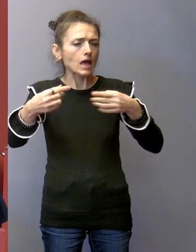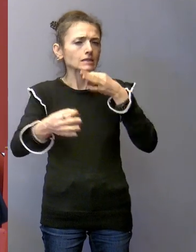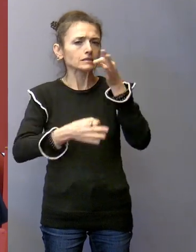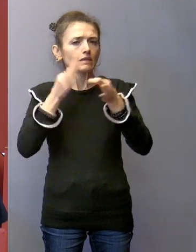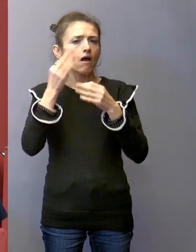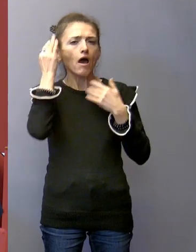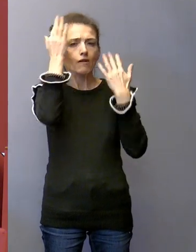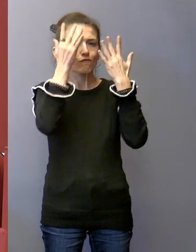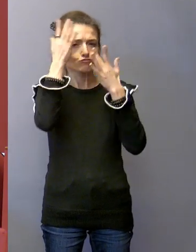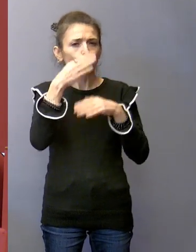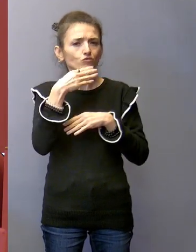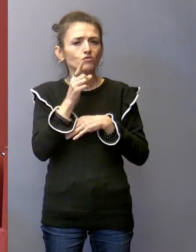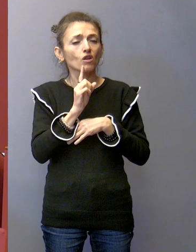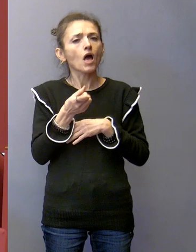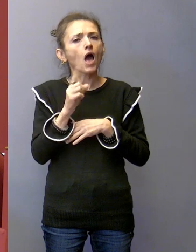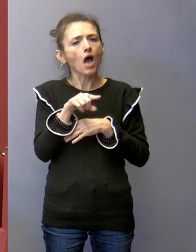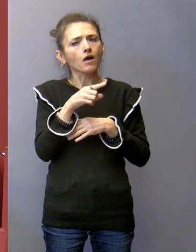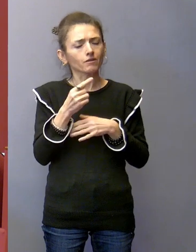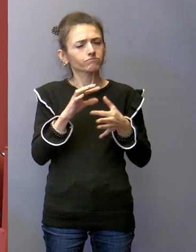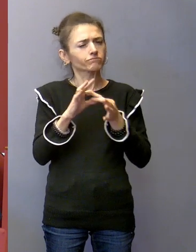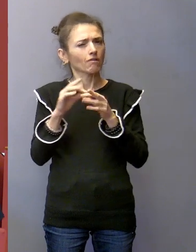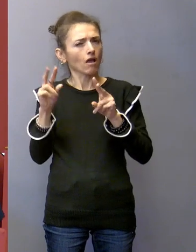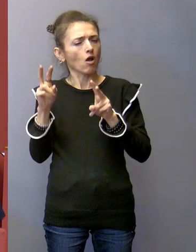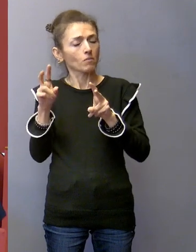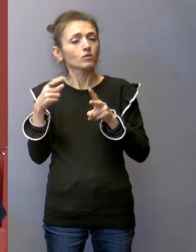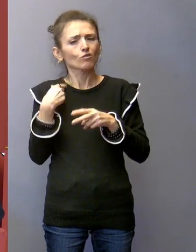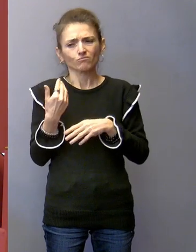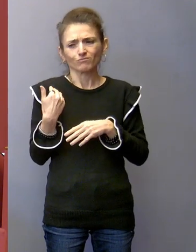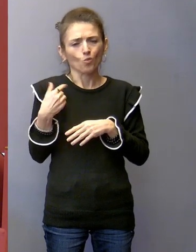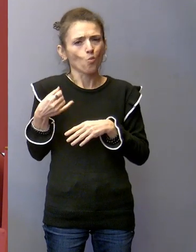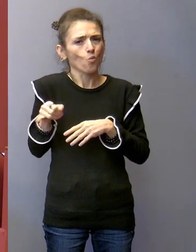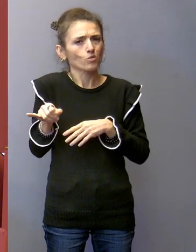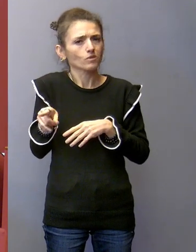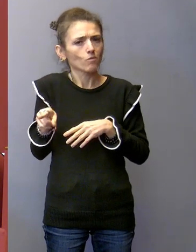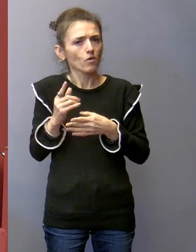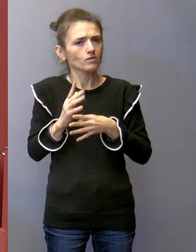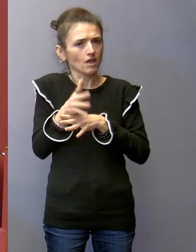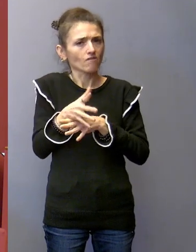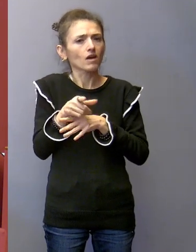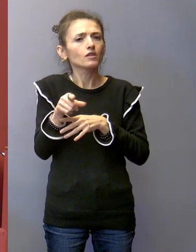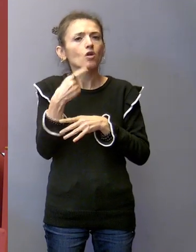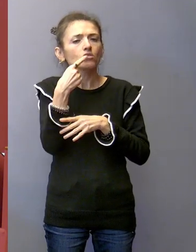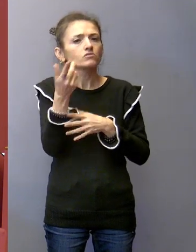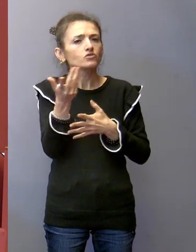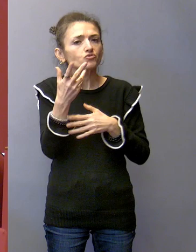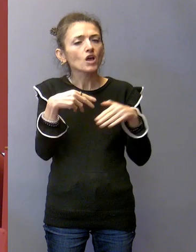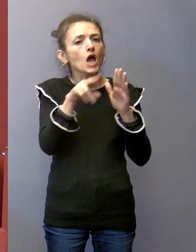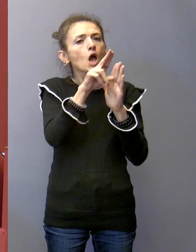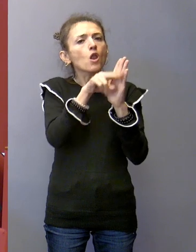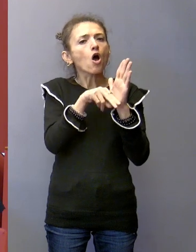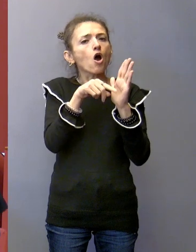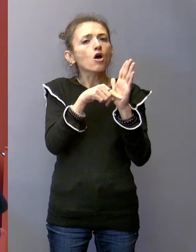nel merito perché e qui faccio riferimento All'ultimo intervento quando si dice che questa norma non modifica non